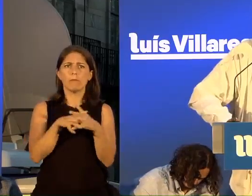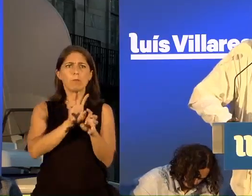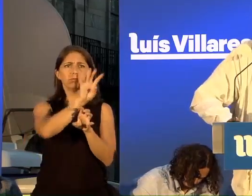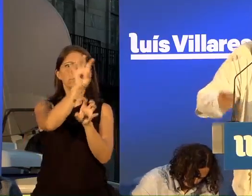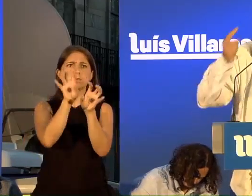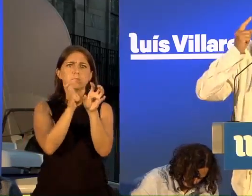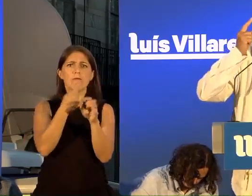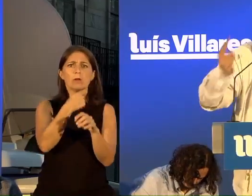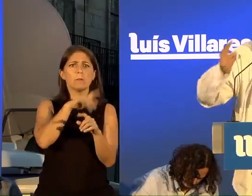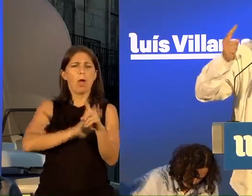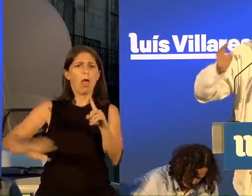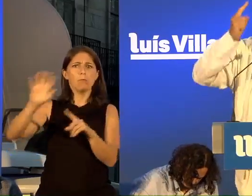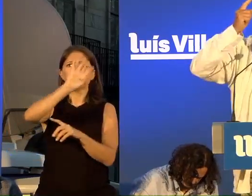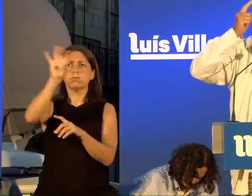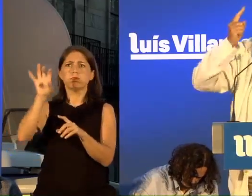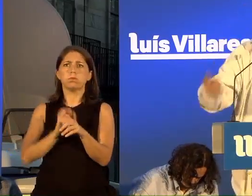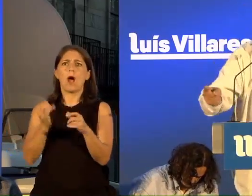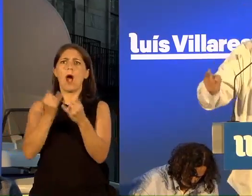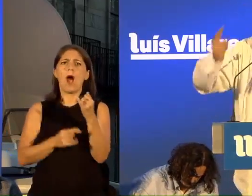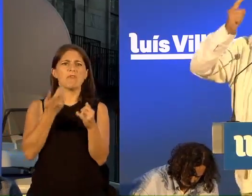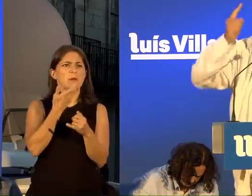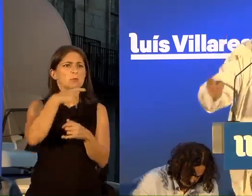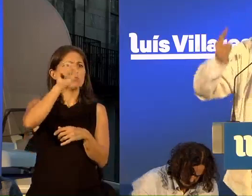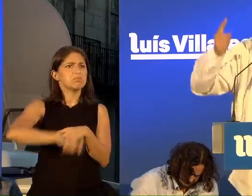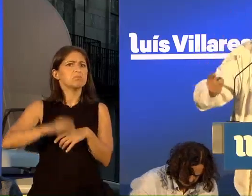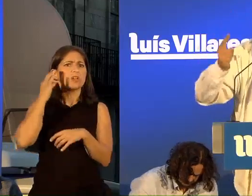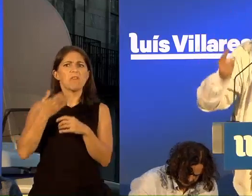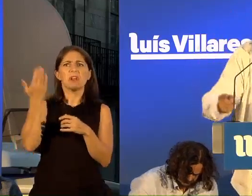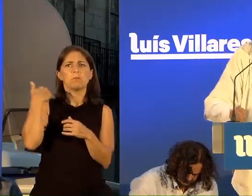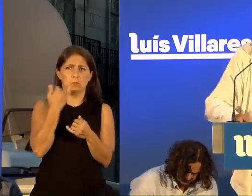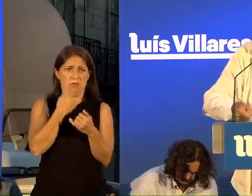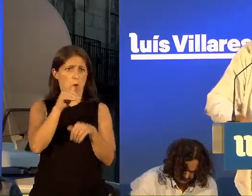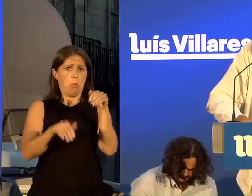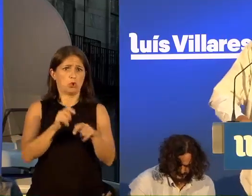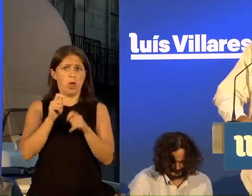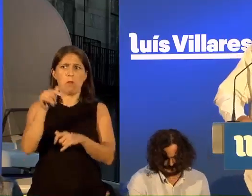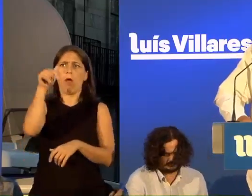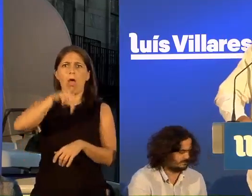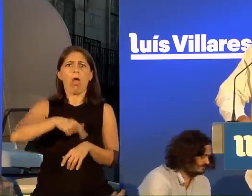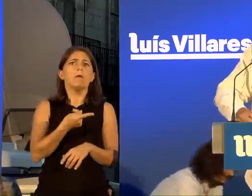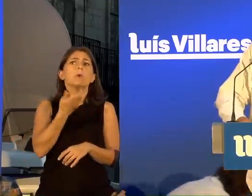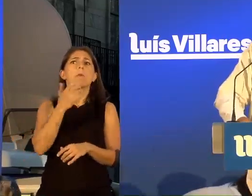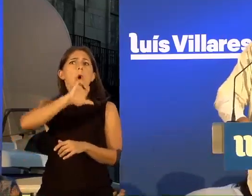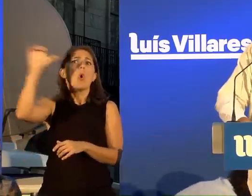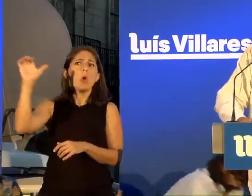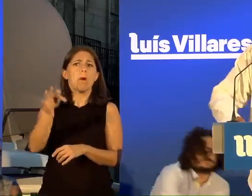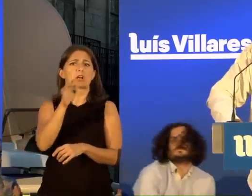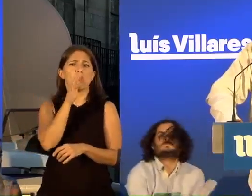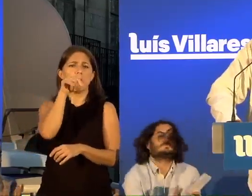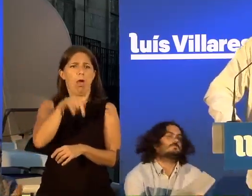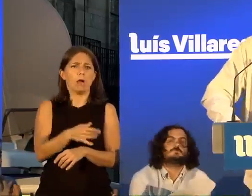da Península Ibérica e onde xa lle daban o voto ás mulleres cando ainda non se lle daban en Europa. Esa é a nación